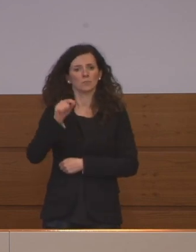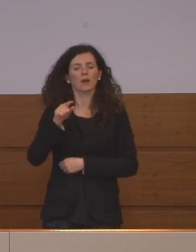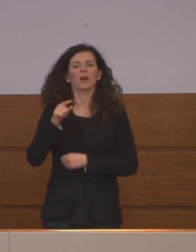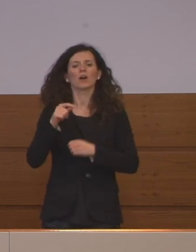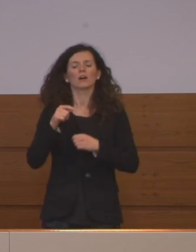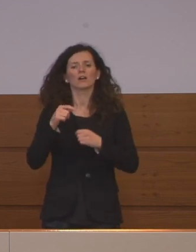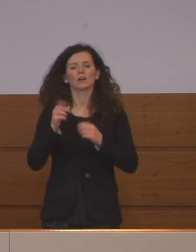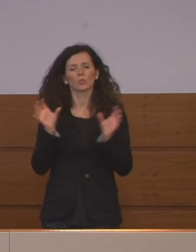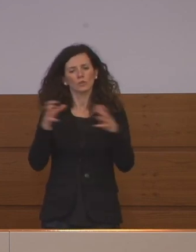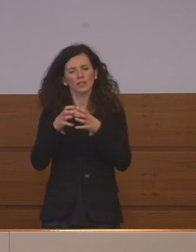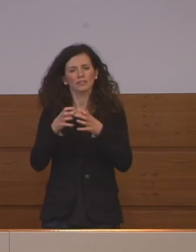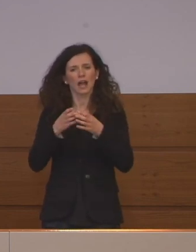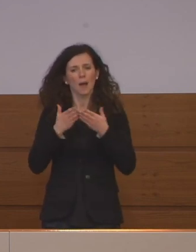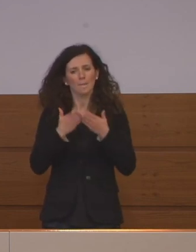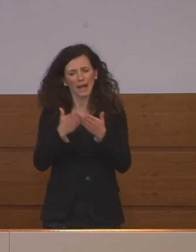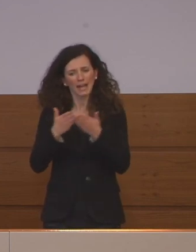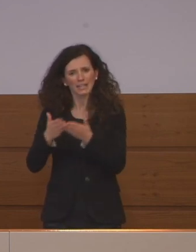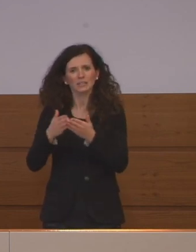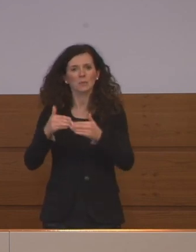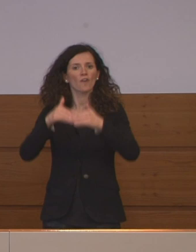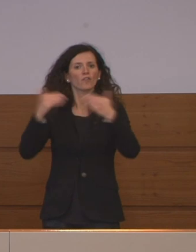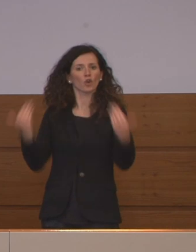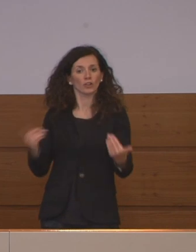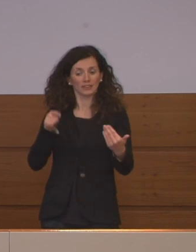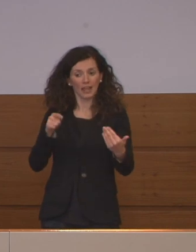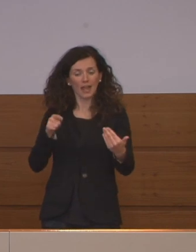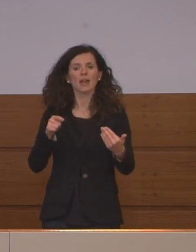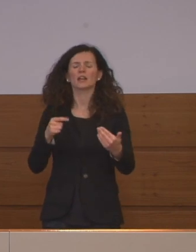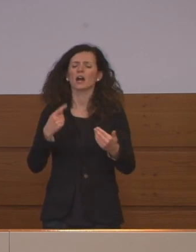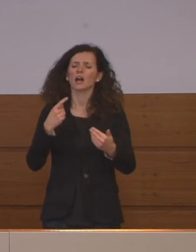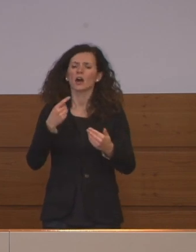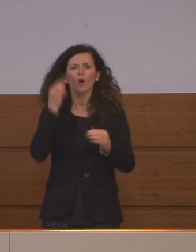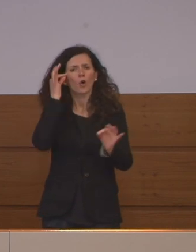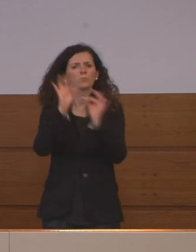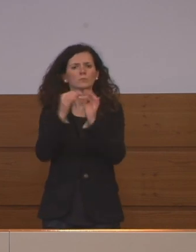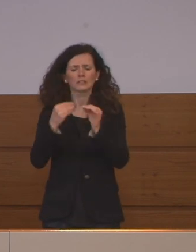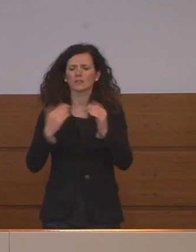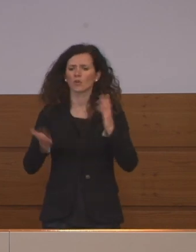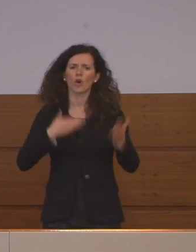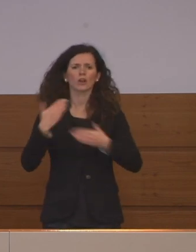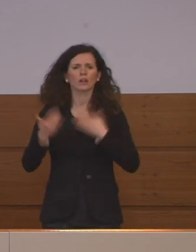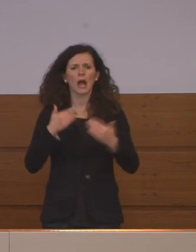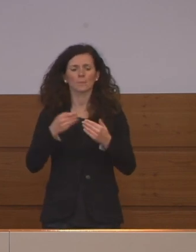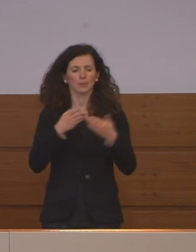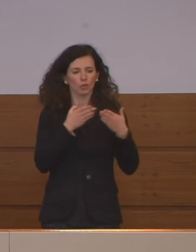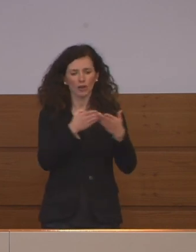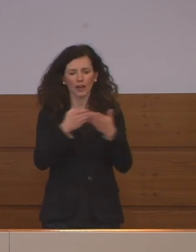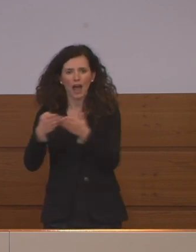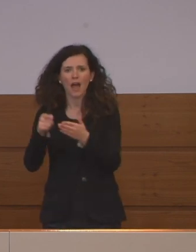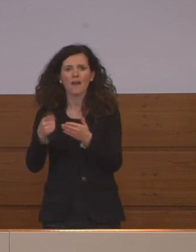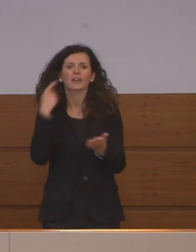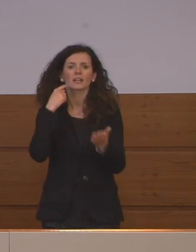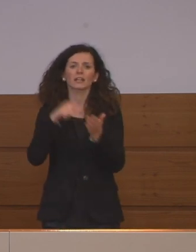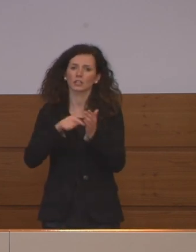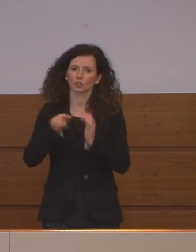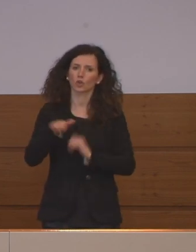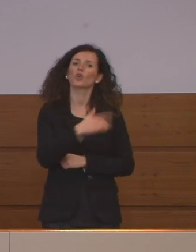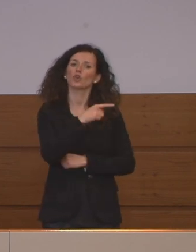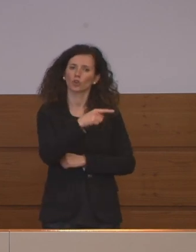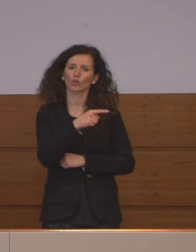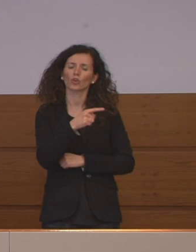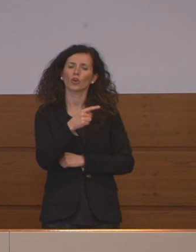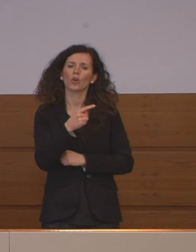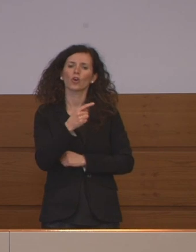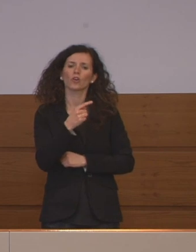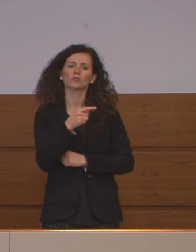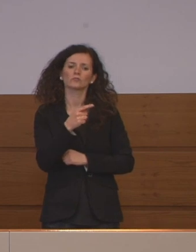di frontiera per lo svuotamento immediato e rapido di queste navi e il ritorno a destino nei loro paesi di origine